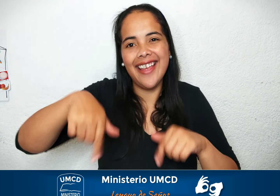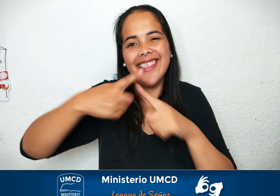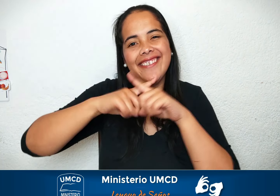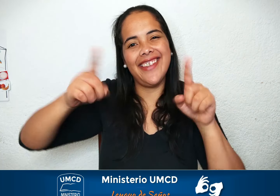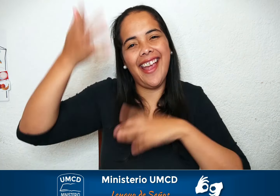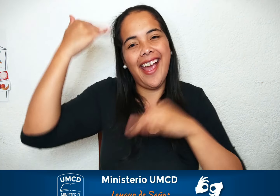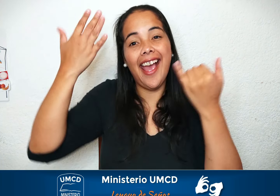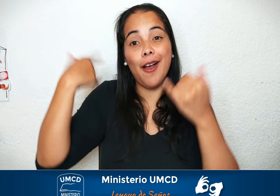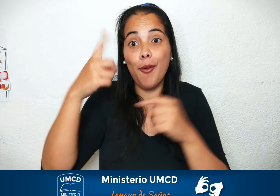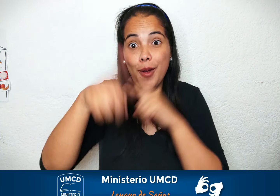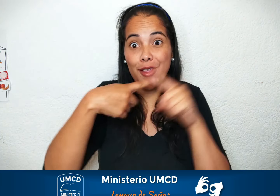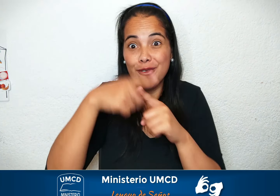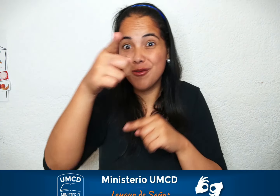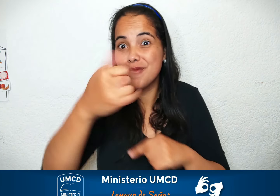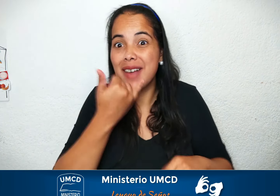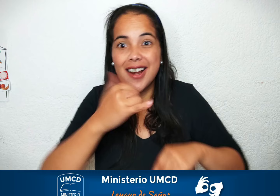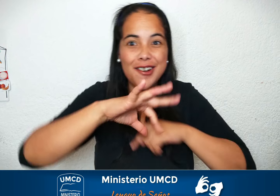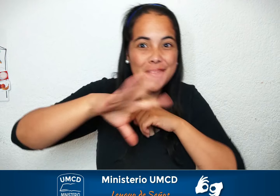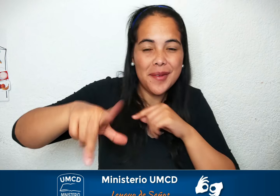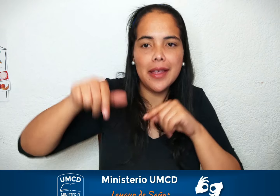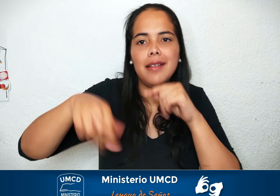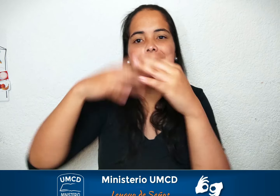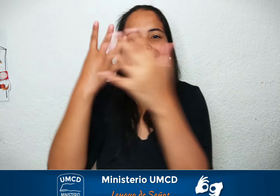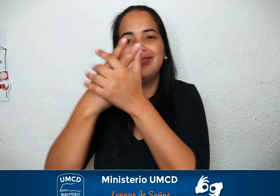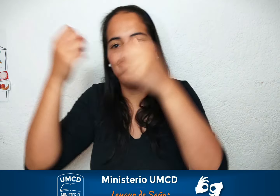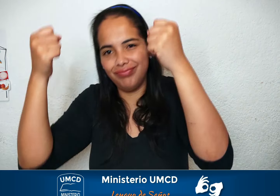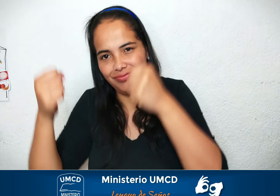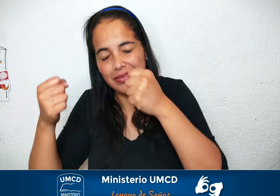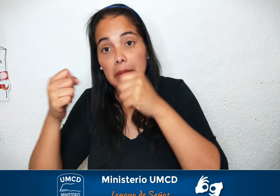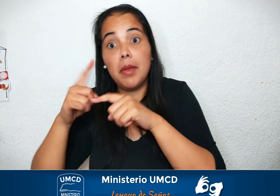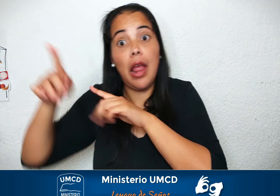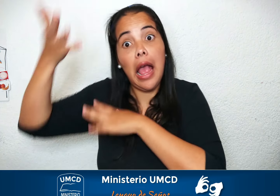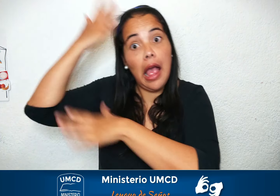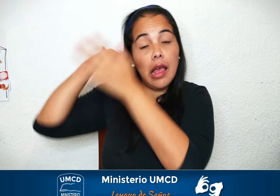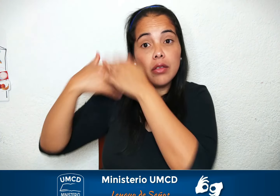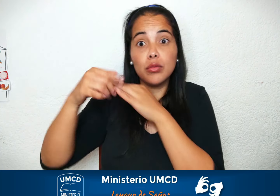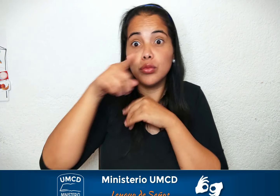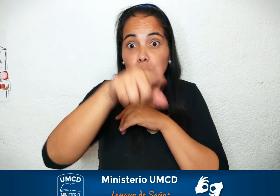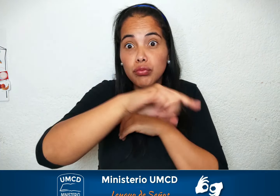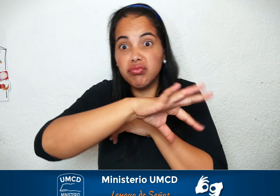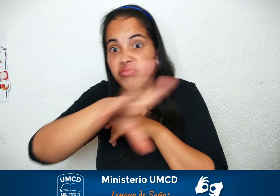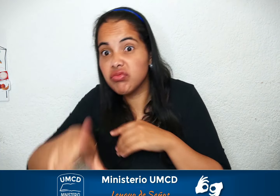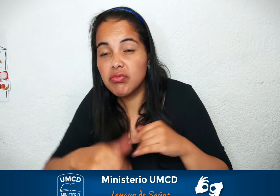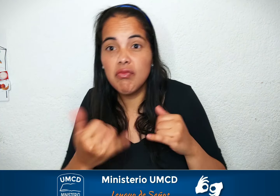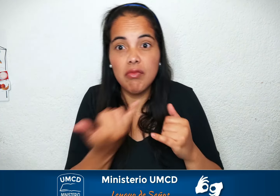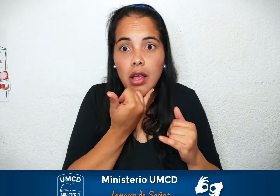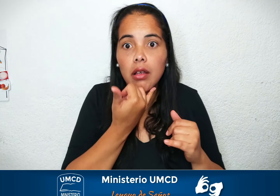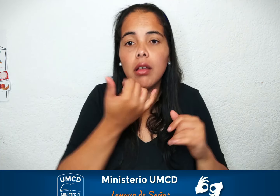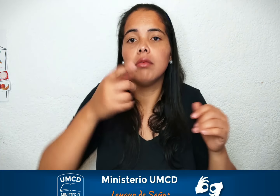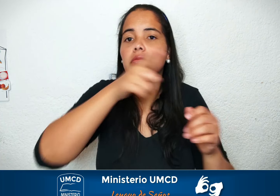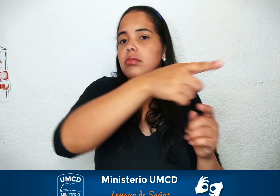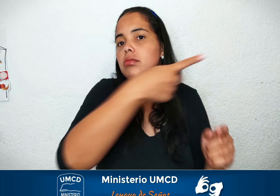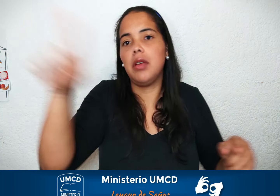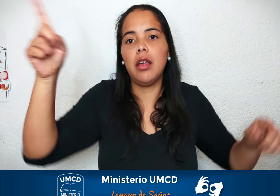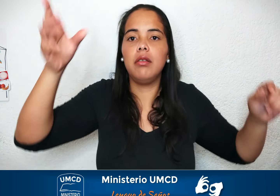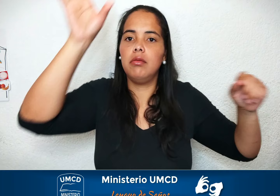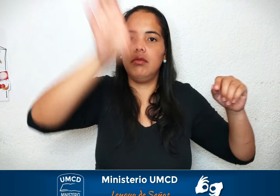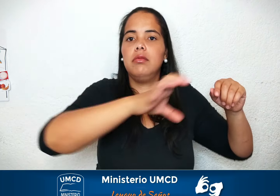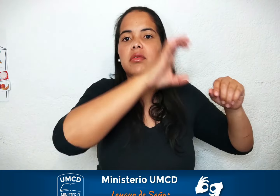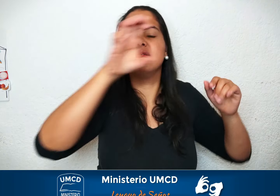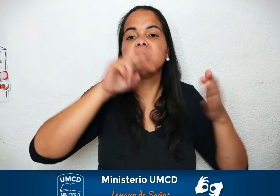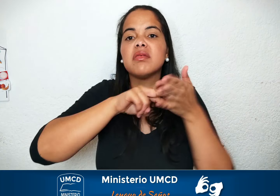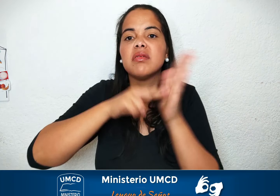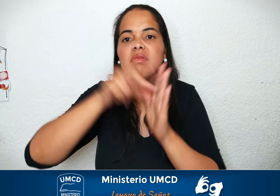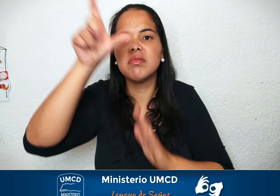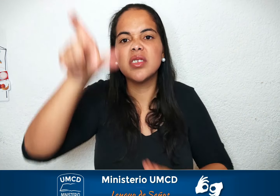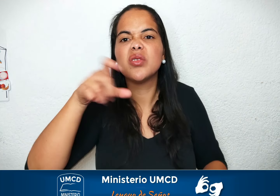malhechor. Entonces, el morir en la cruz era un acto vergonzoso, de deshonra. Entonces, dentro de la mentalidad